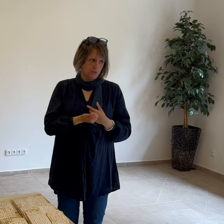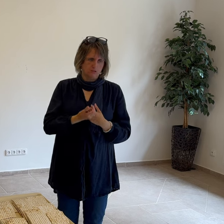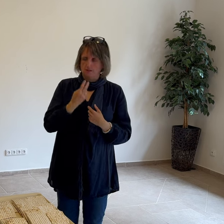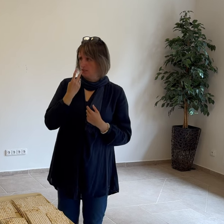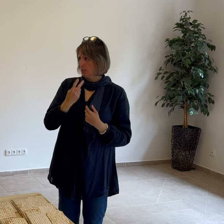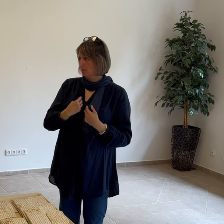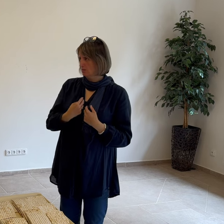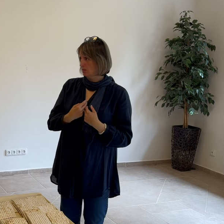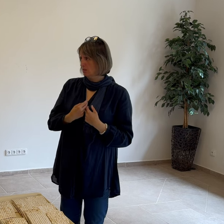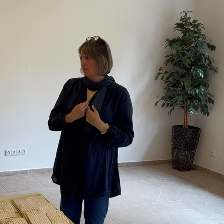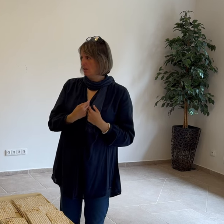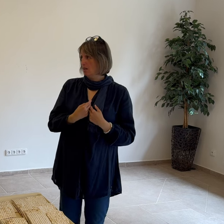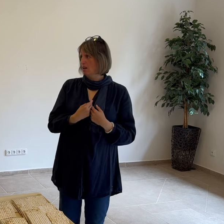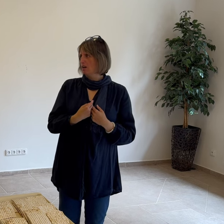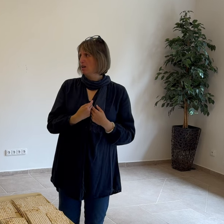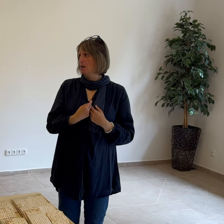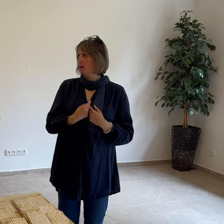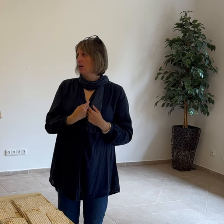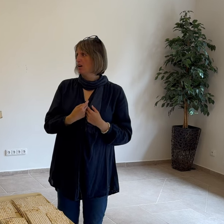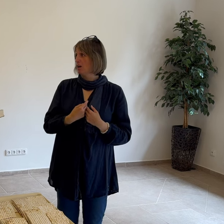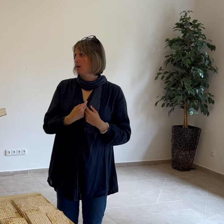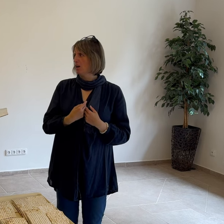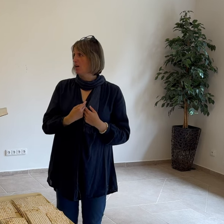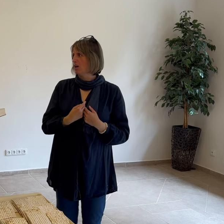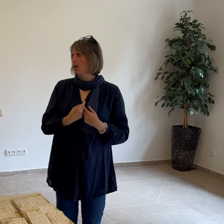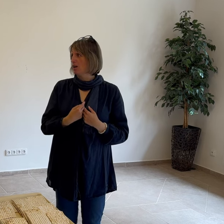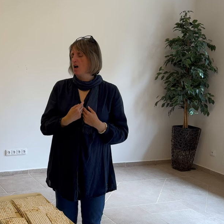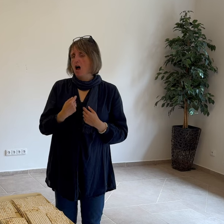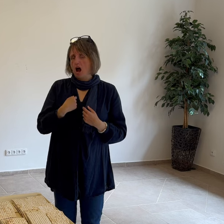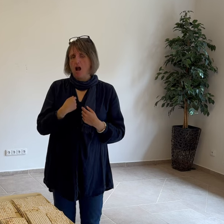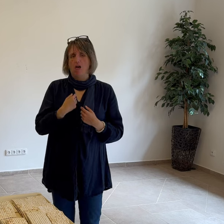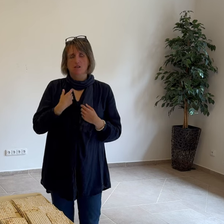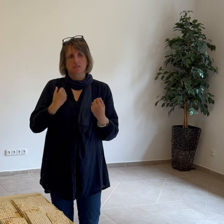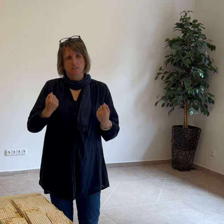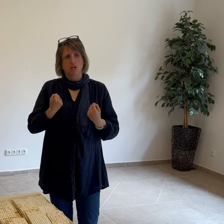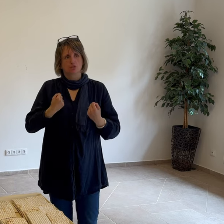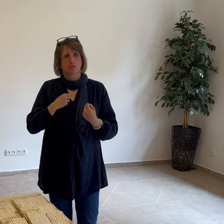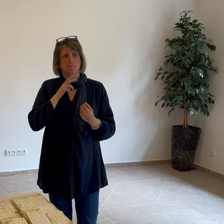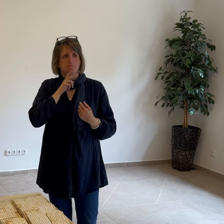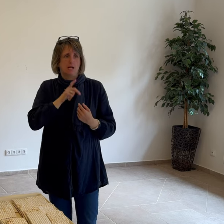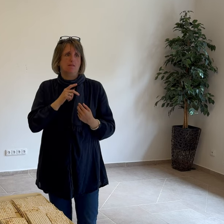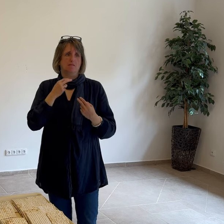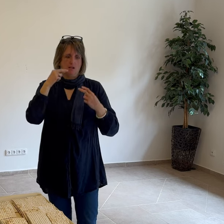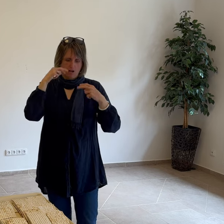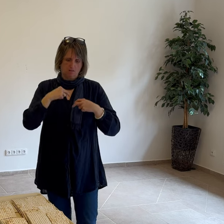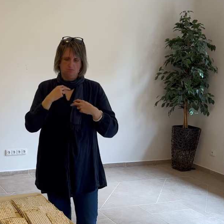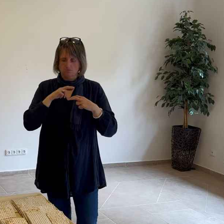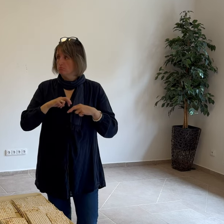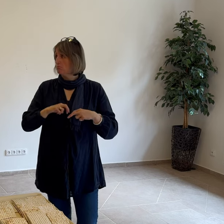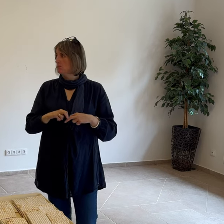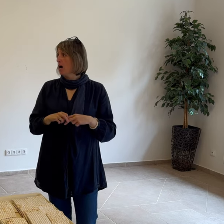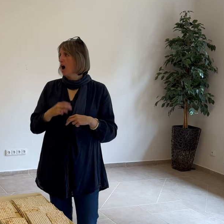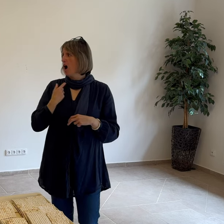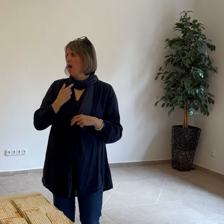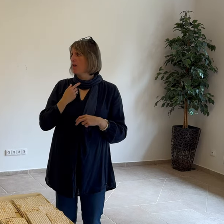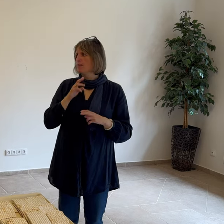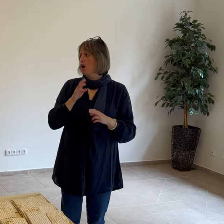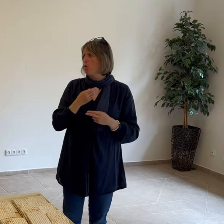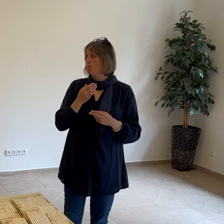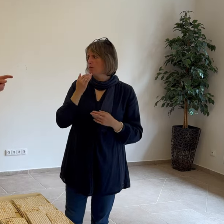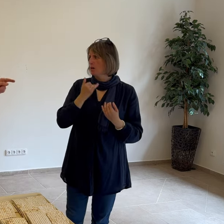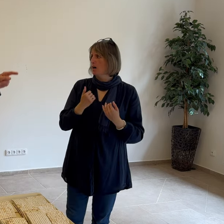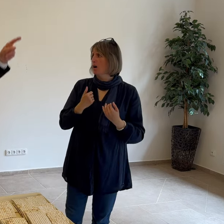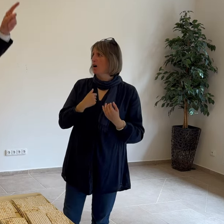Poznáváme jeho povahu Najednou sám sebe vidím pravdivě jaký jsem je to zajímavé že poznání